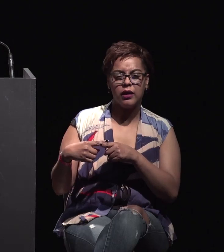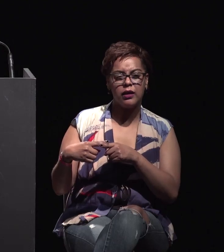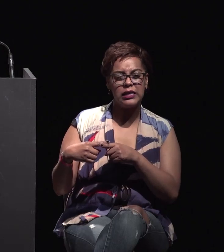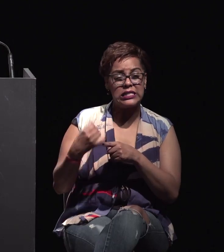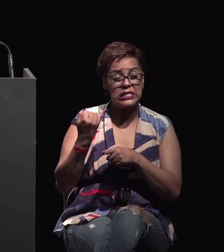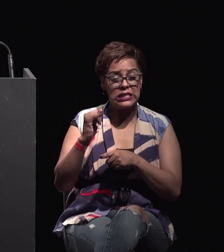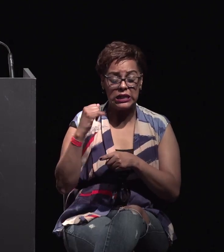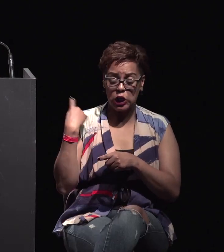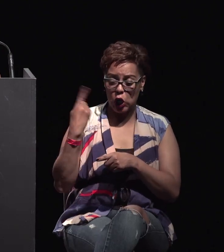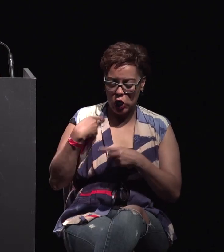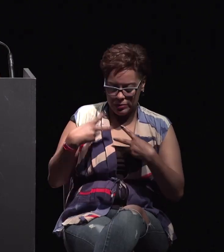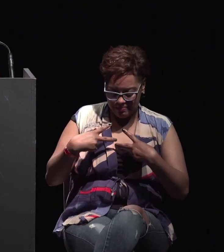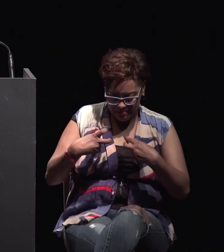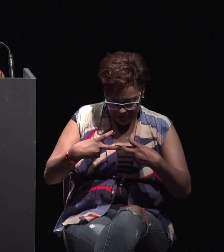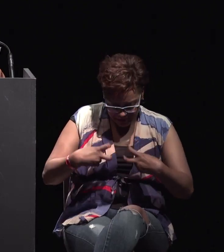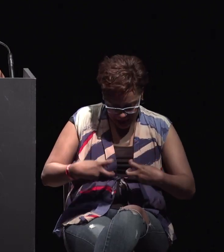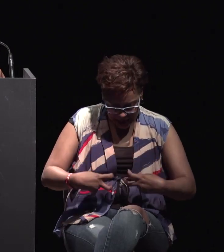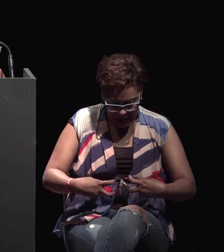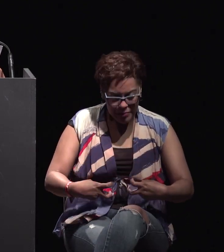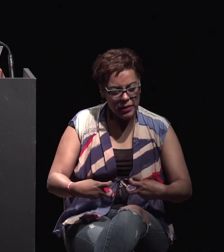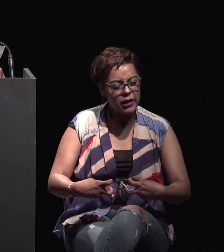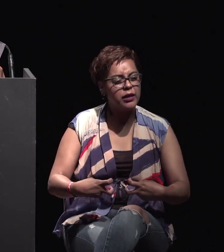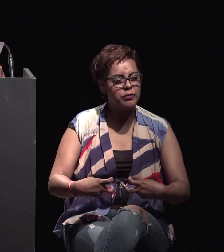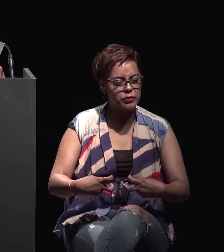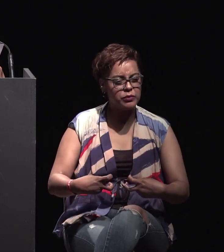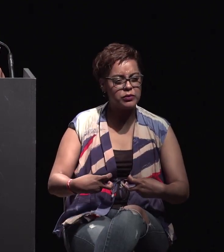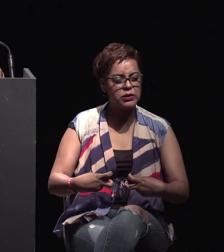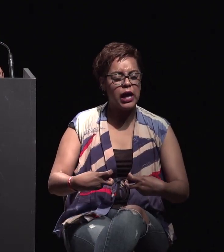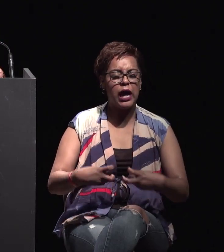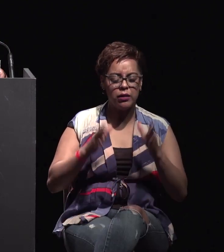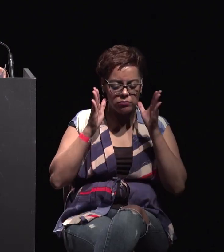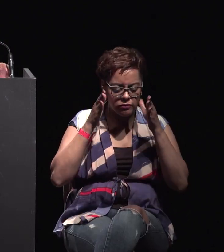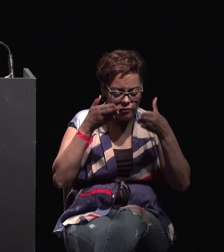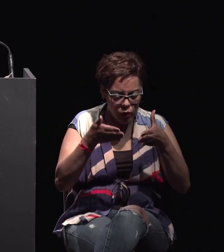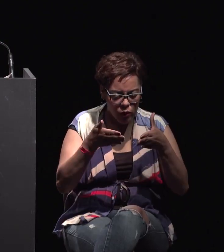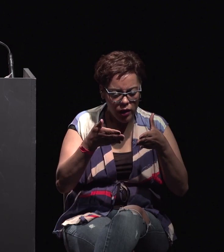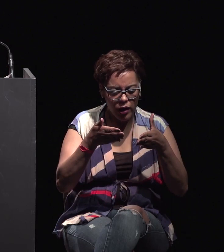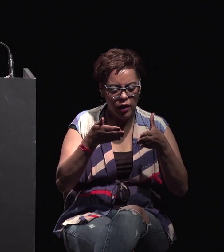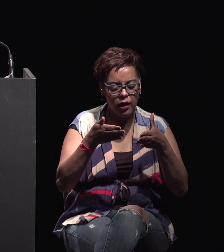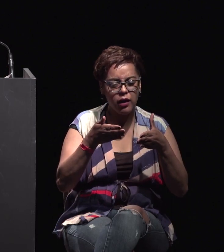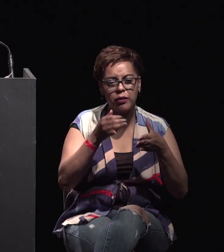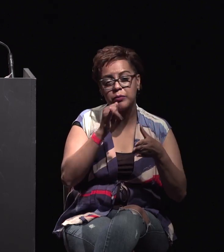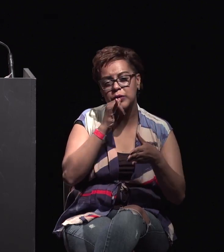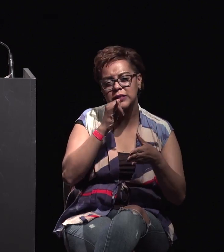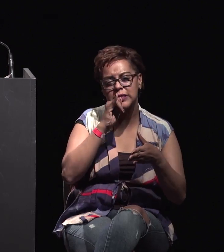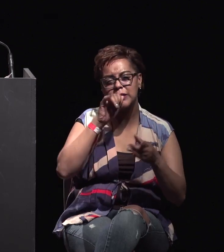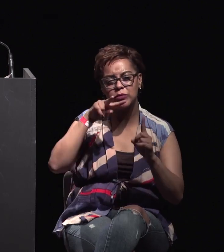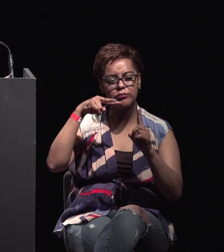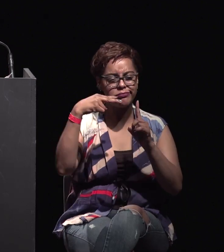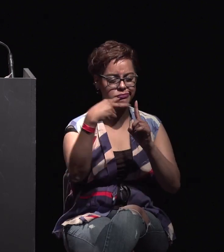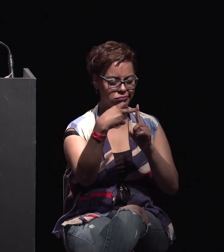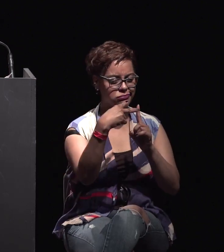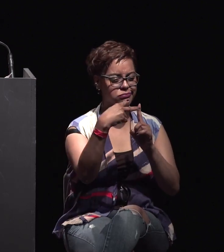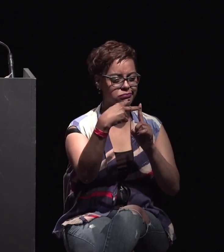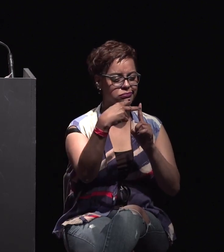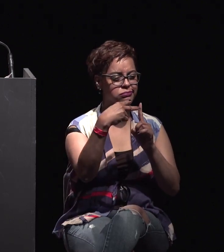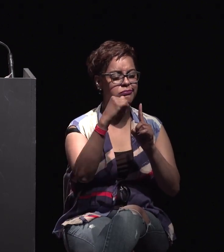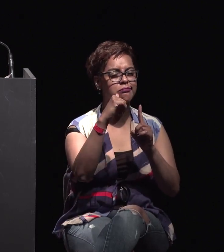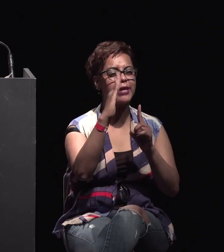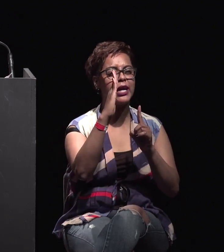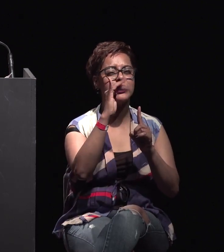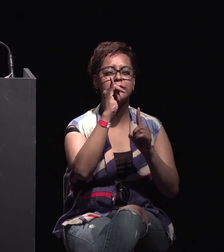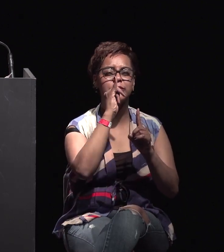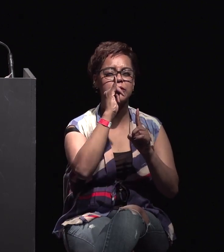deter, né, nisso, se dedicar a isso, lançar um olhar mais